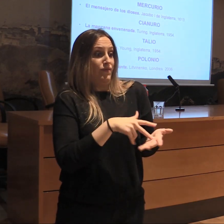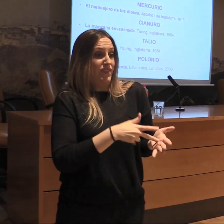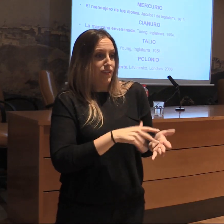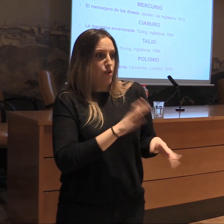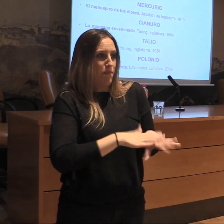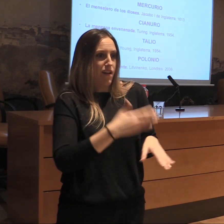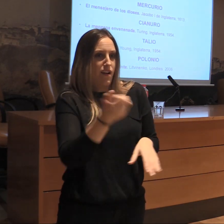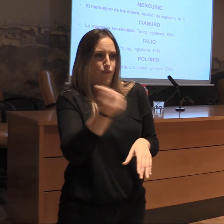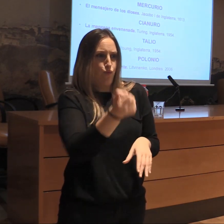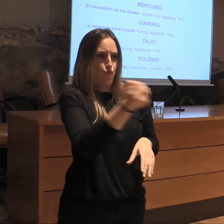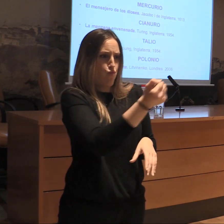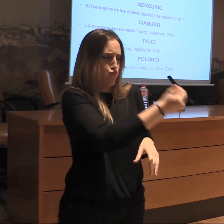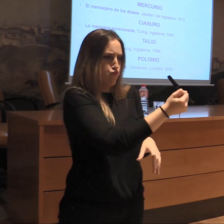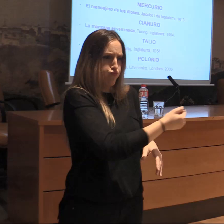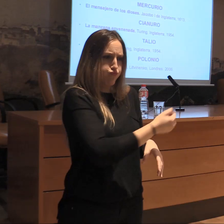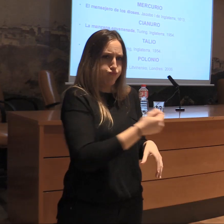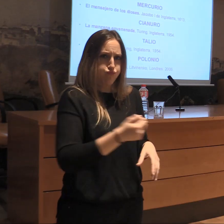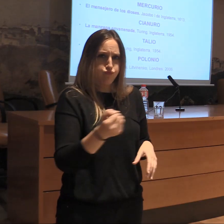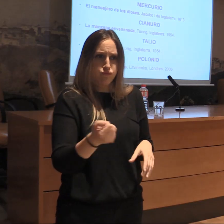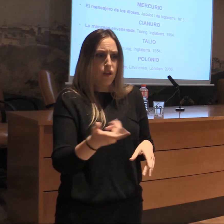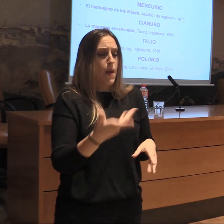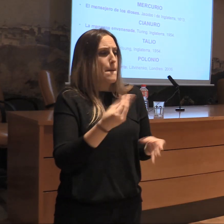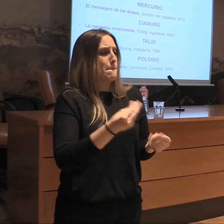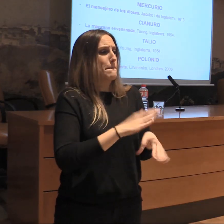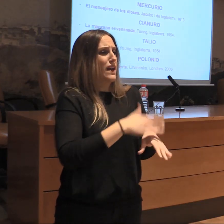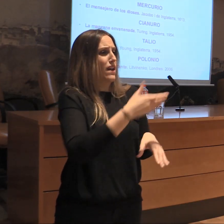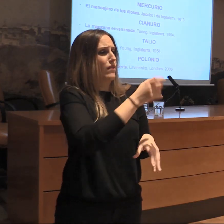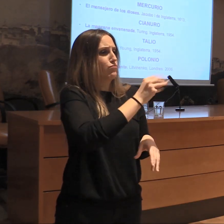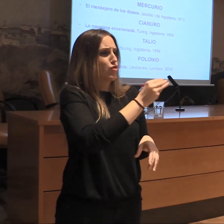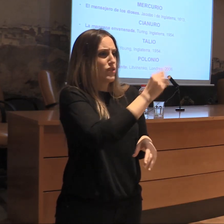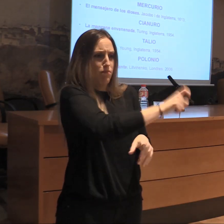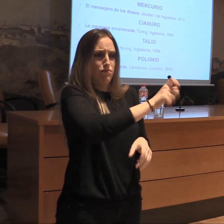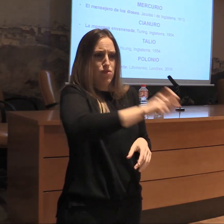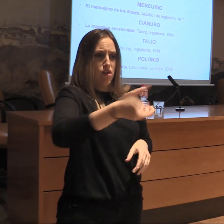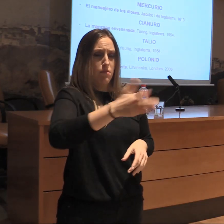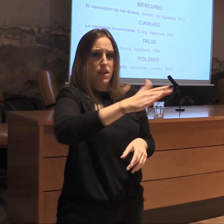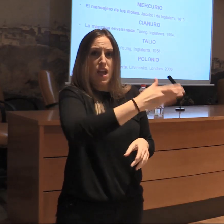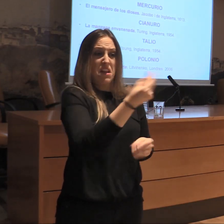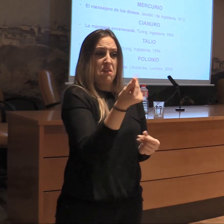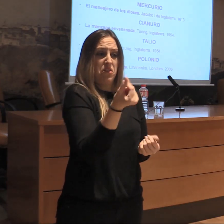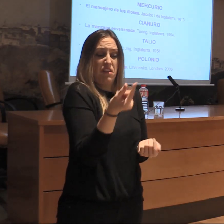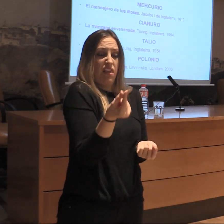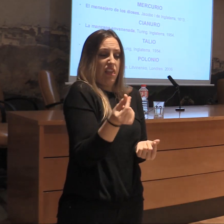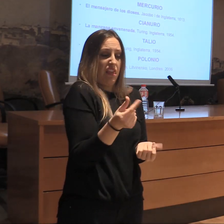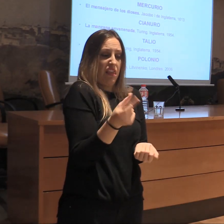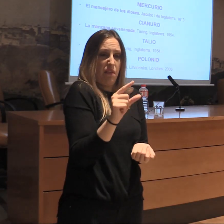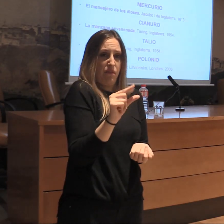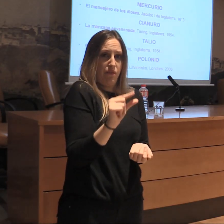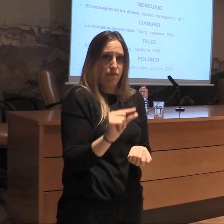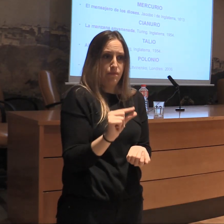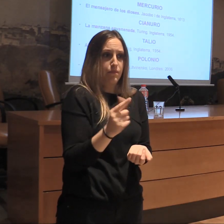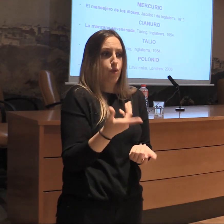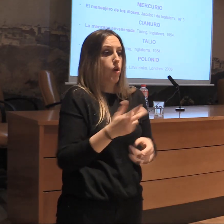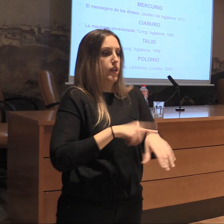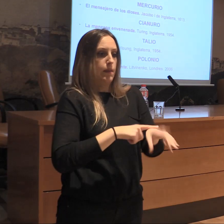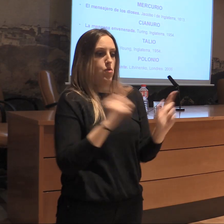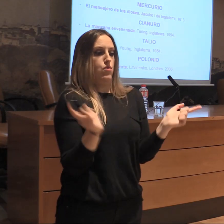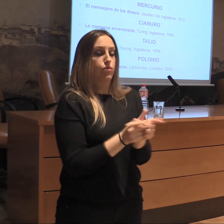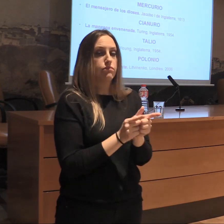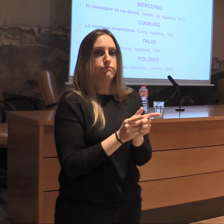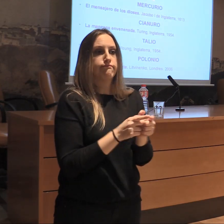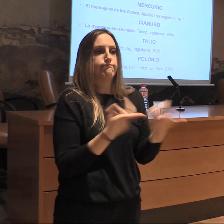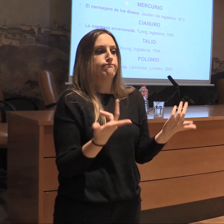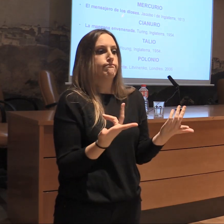matar a cuanta más gente mejor, con el menor costo y en el menor tiempo. Bueno, el arma letal fue